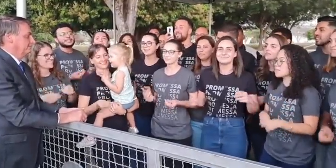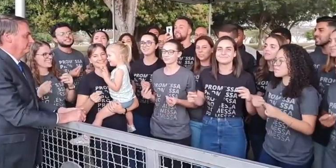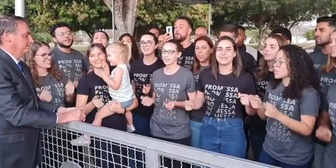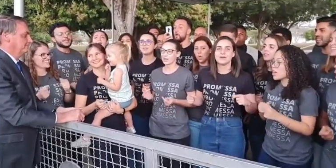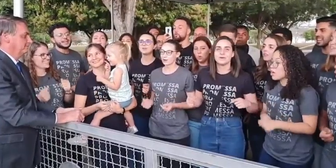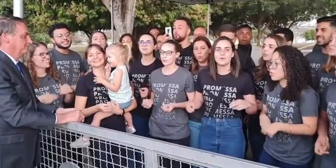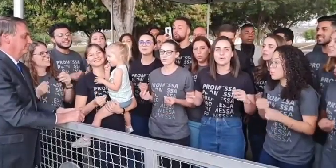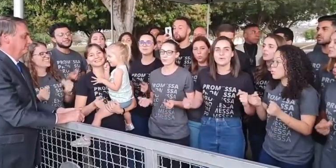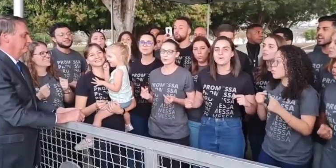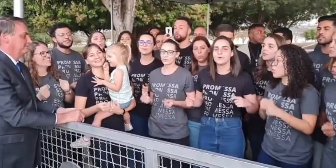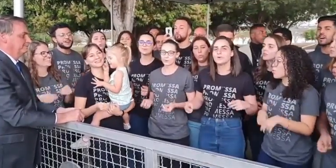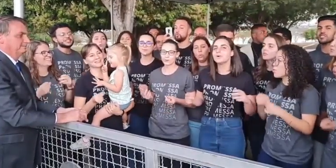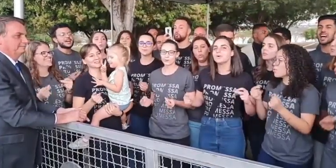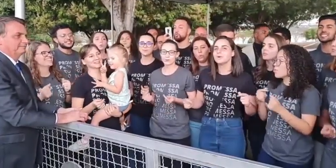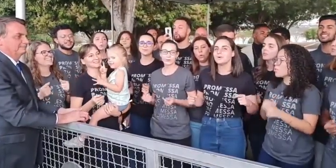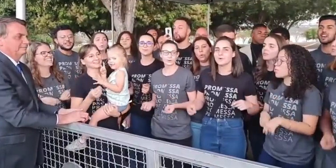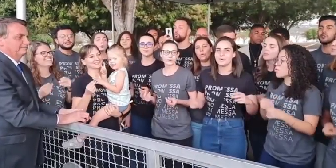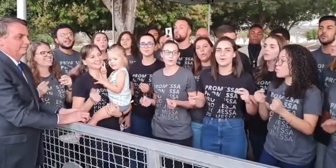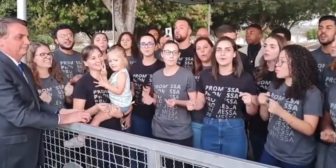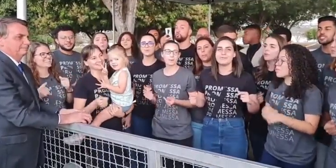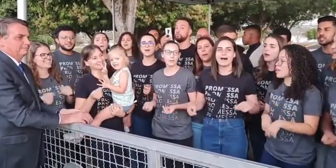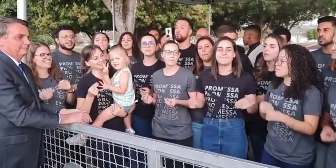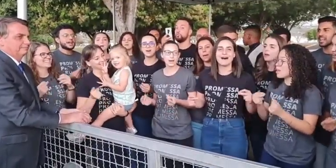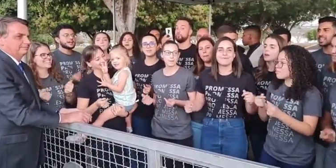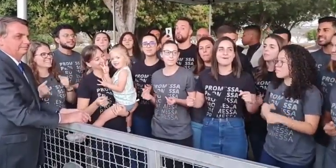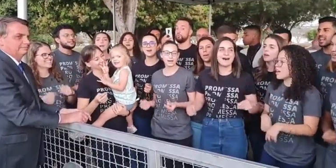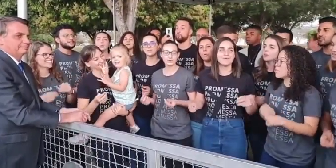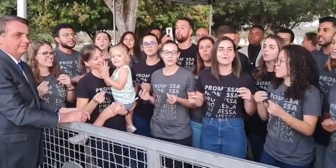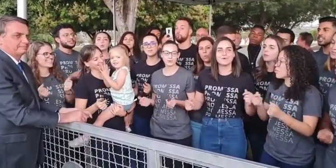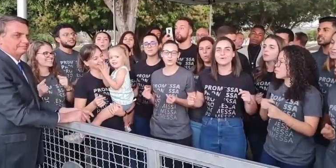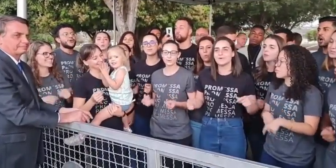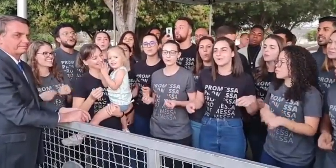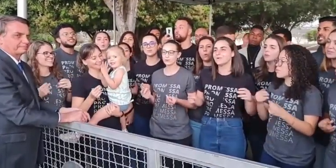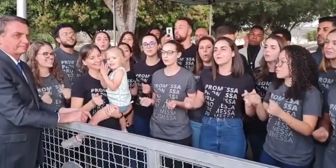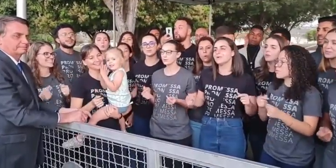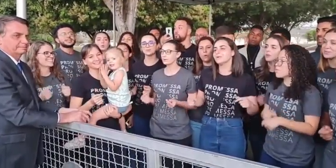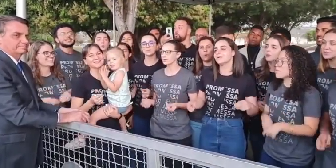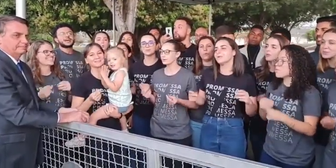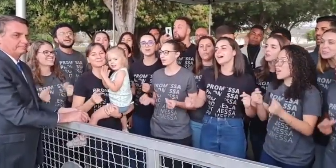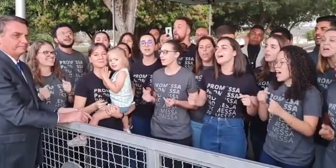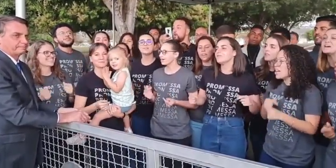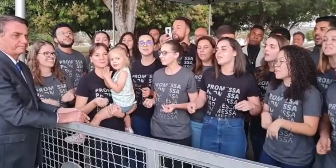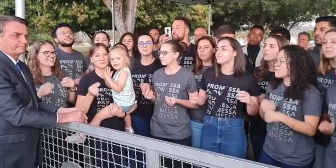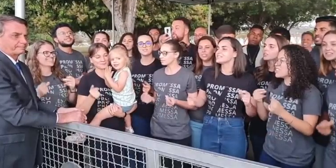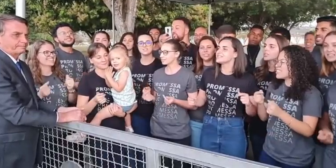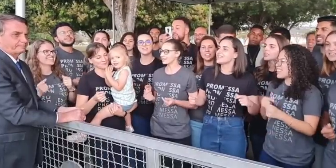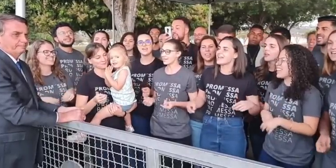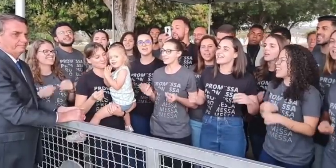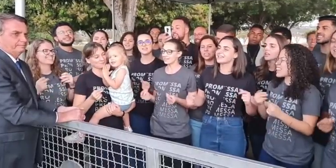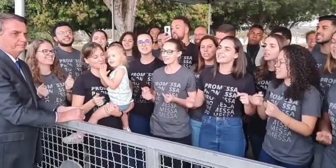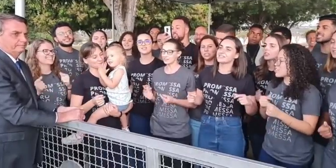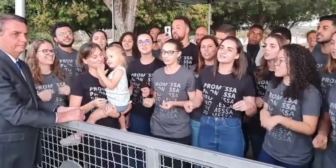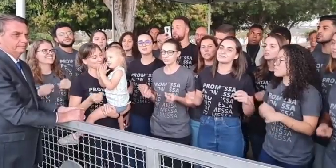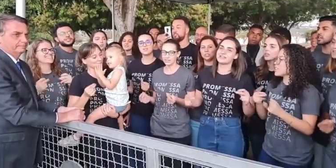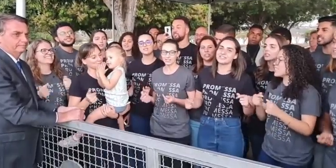é esperança quando falta razão. Jesus é a razão de toda esperança. Vamos dizer que Jesus pode